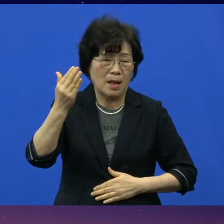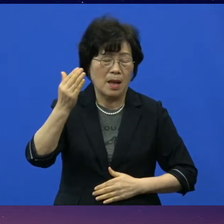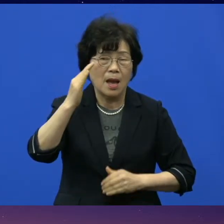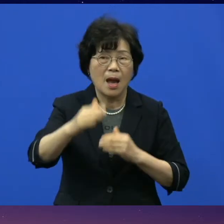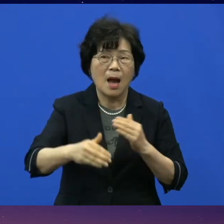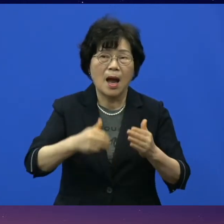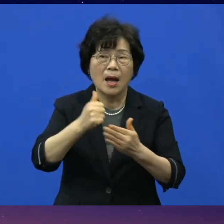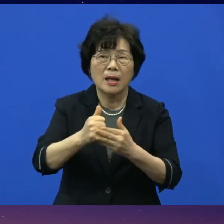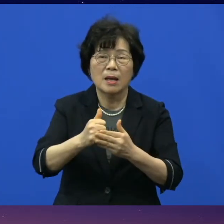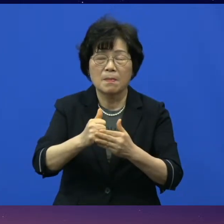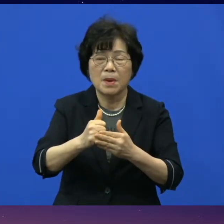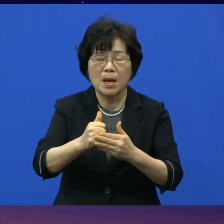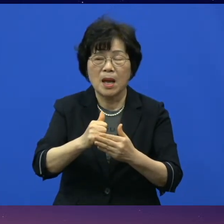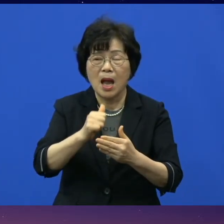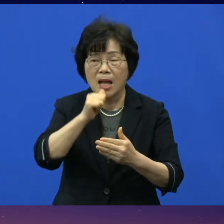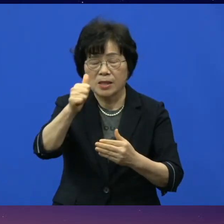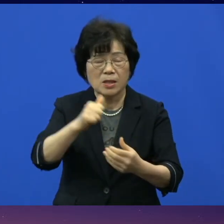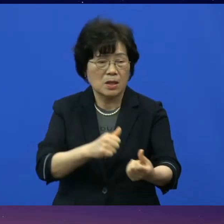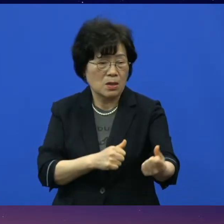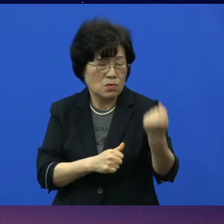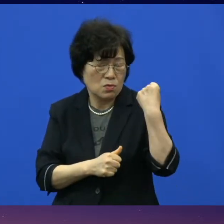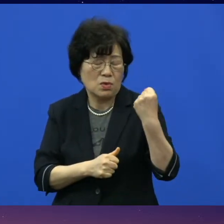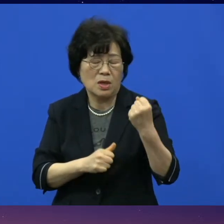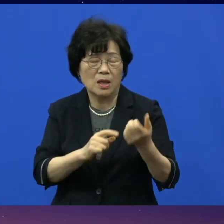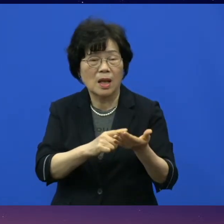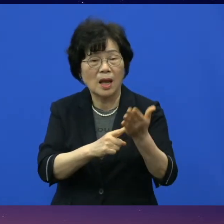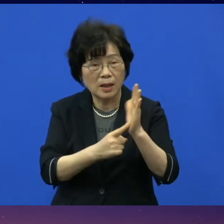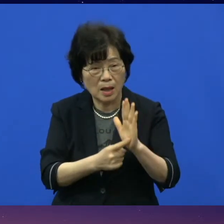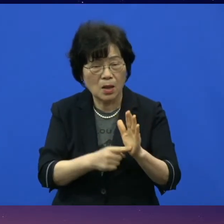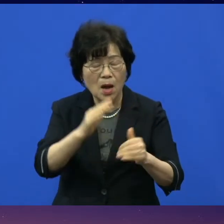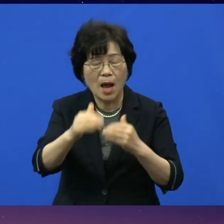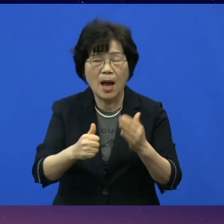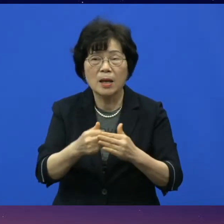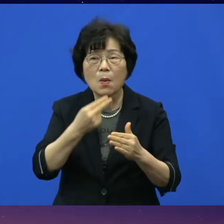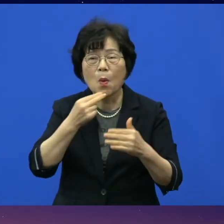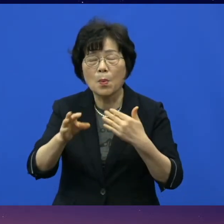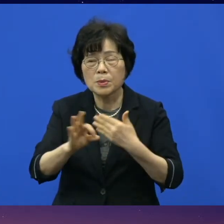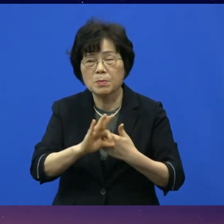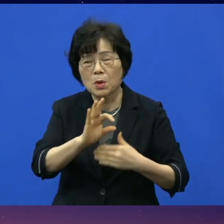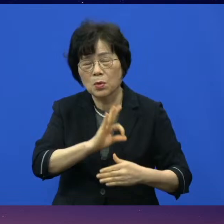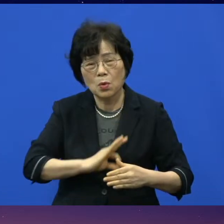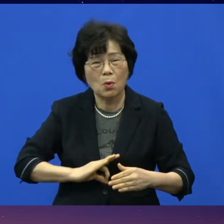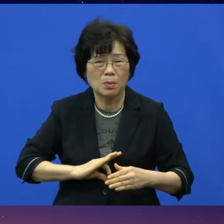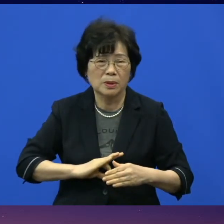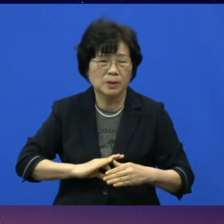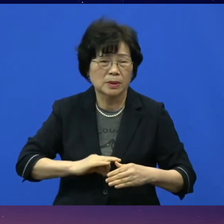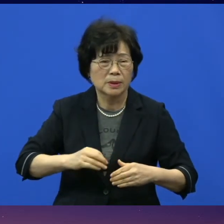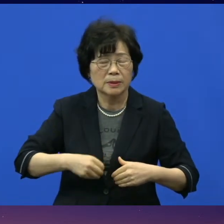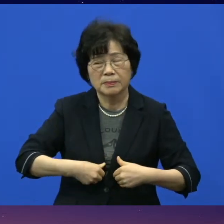하나님의 절대 주권이 드러나. 하나님이 아니면 욥은 아무것도 아니라는 거예요.